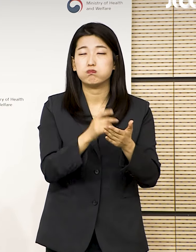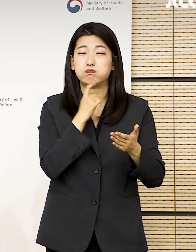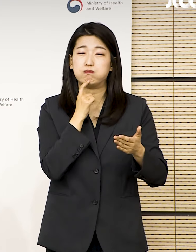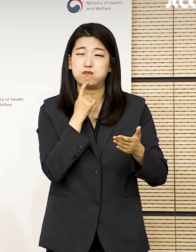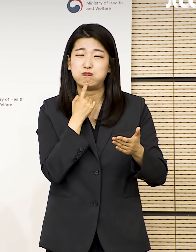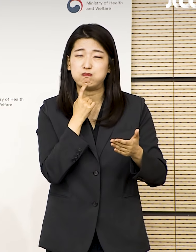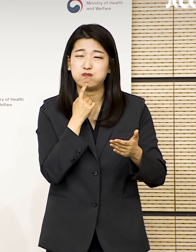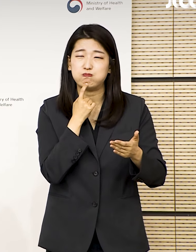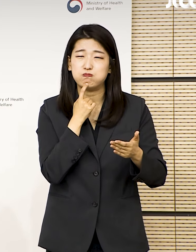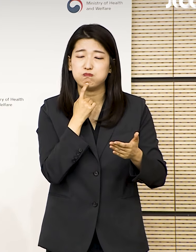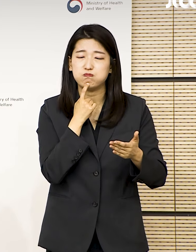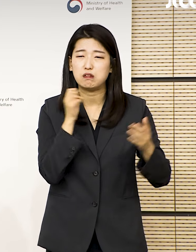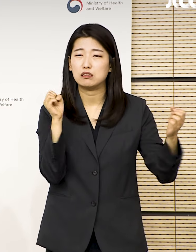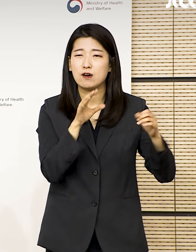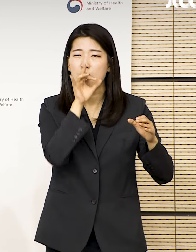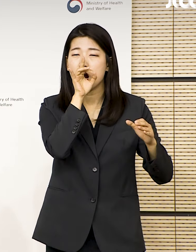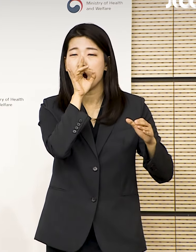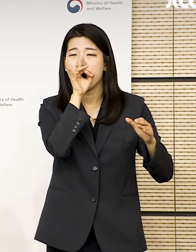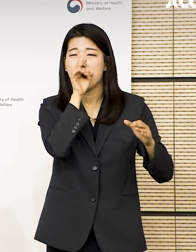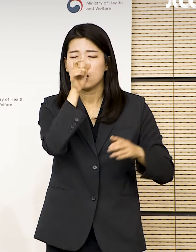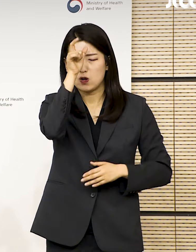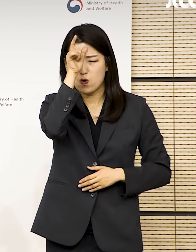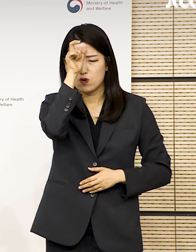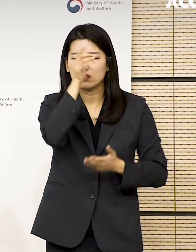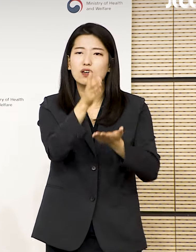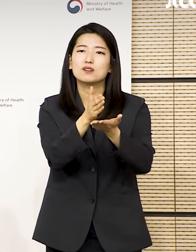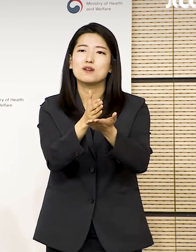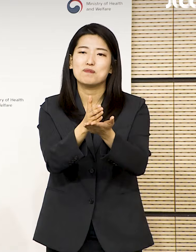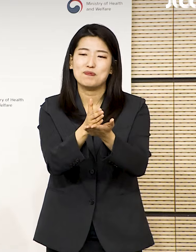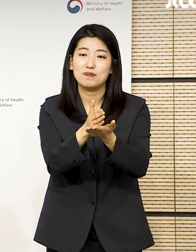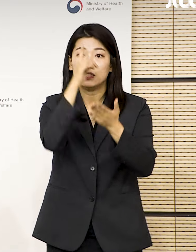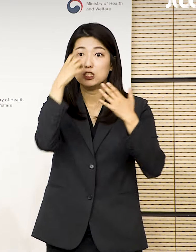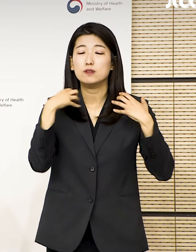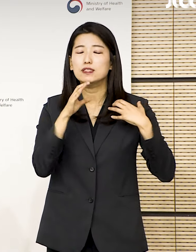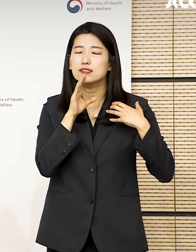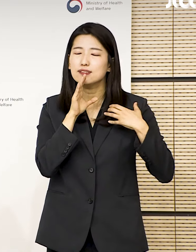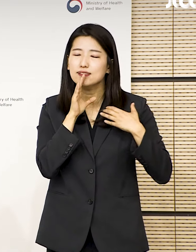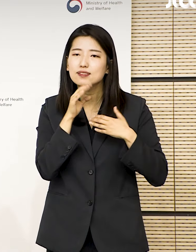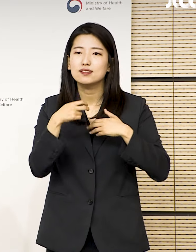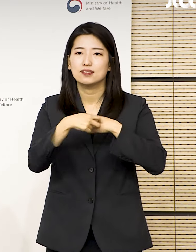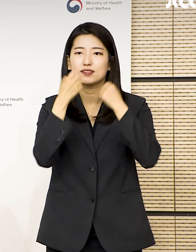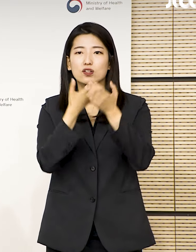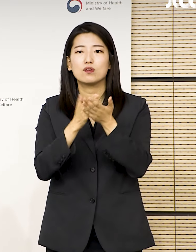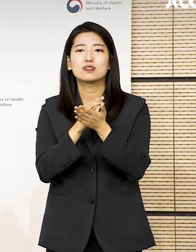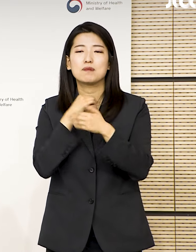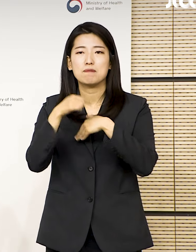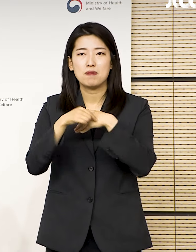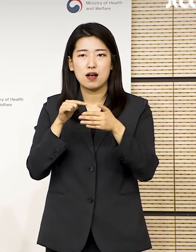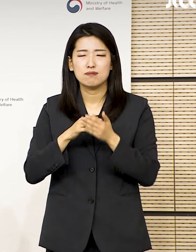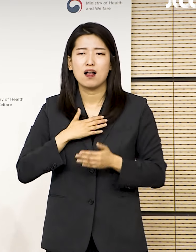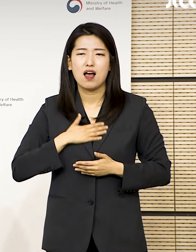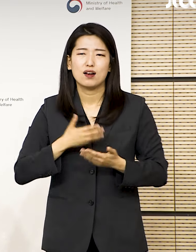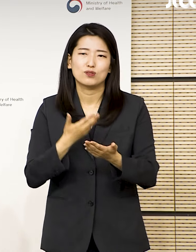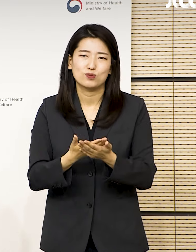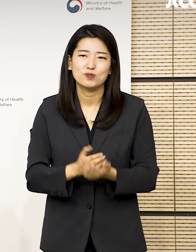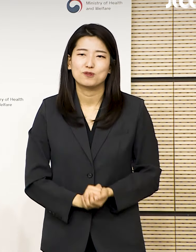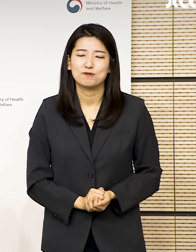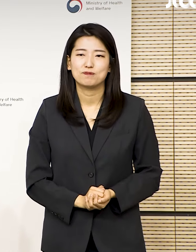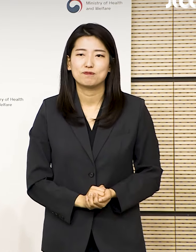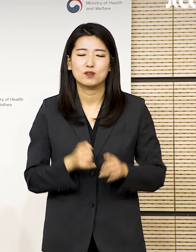조건을며를 하기보다 를 열린 마음으로 받아들이고 대화의 장으로 나와 주시기를 다시